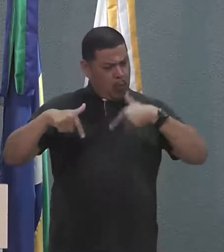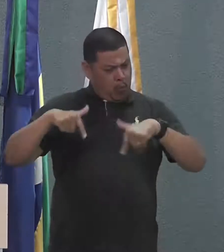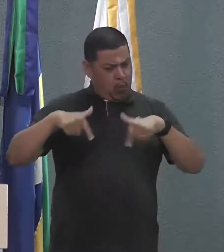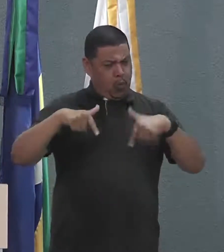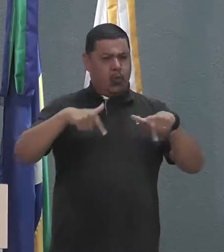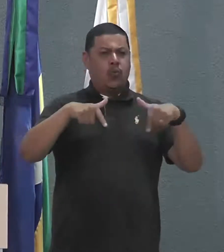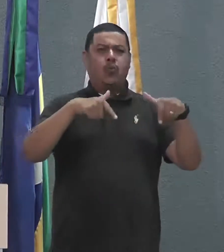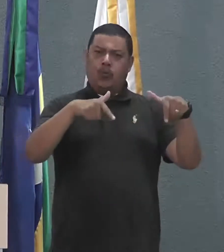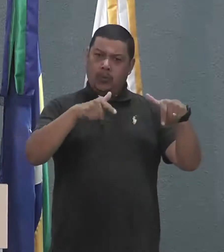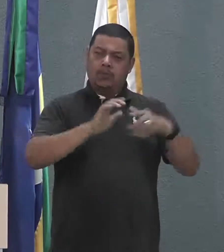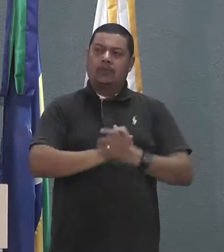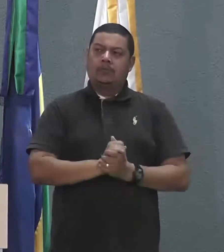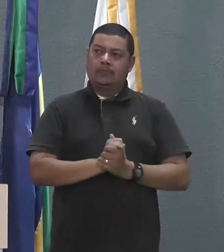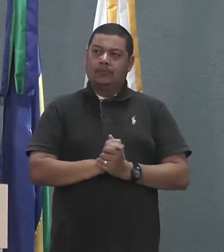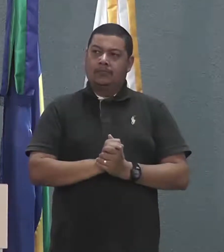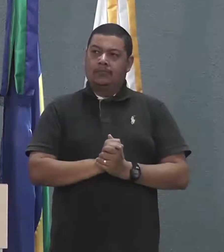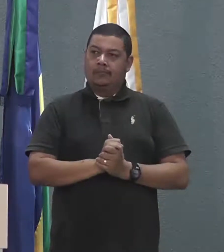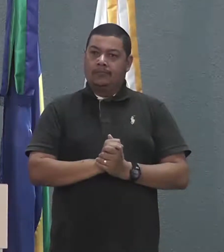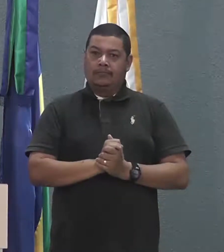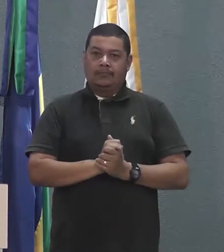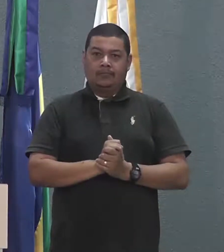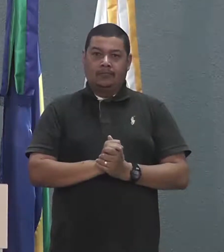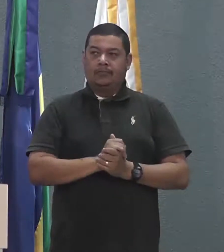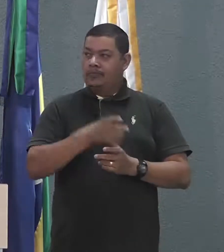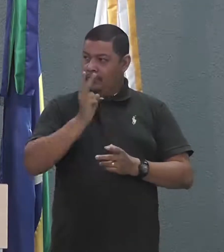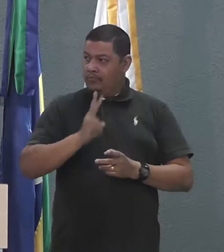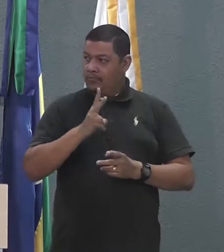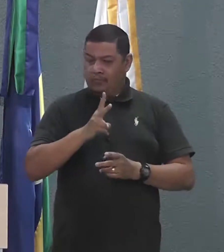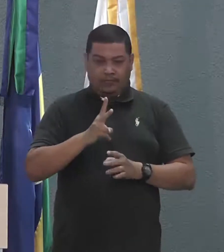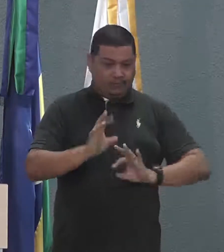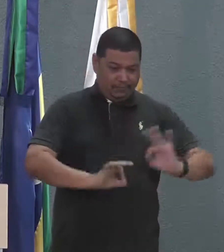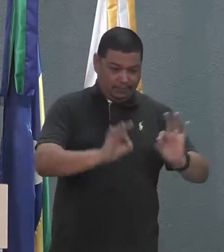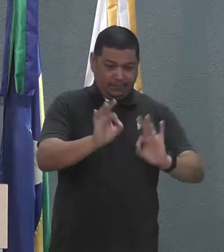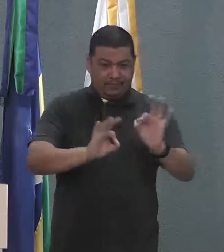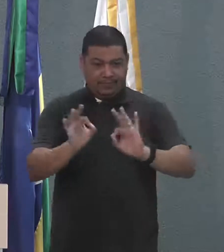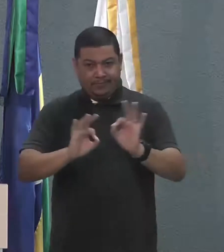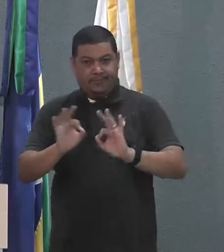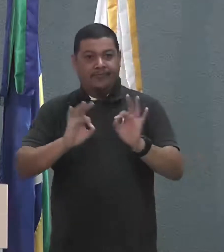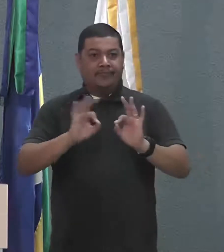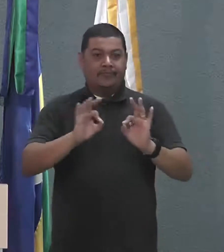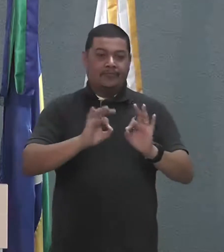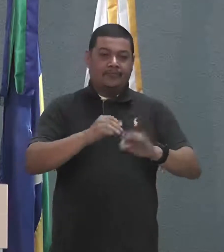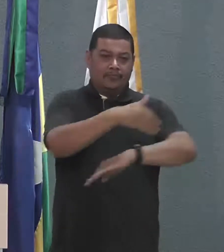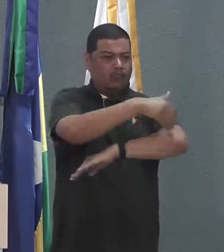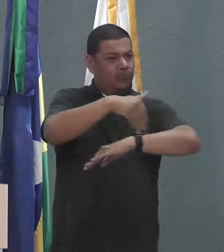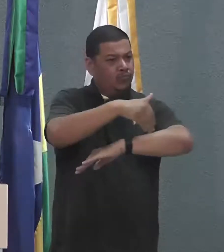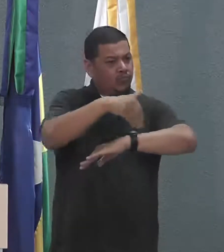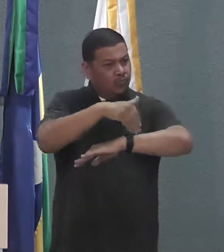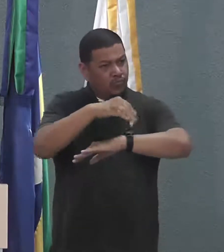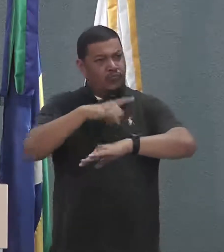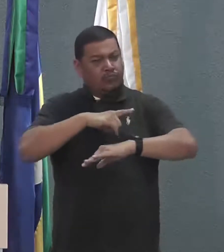Trabalhador de campo, estava nas ruas de Cacoal, contribuindo com o seu melhor